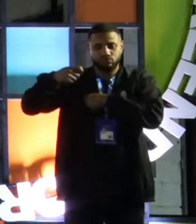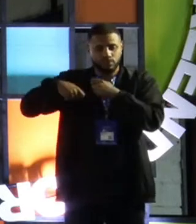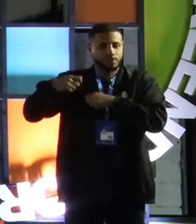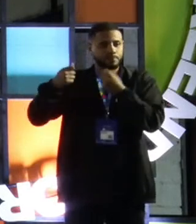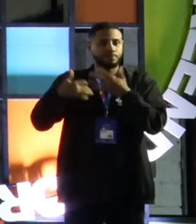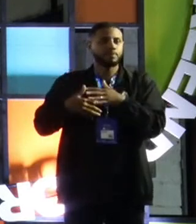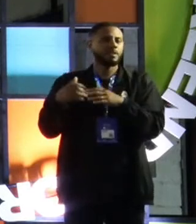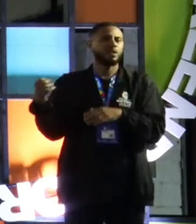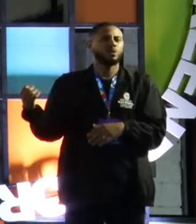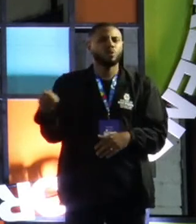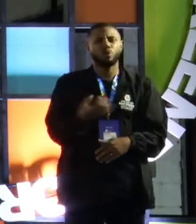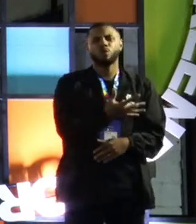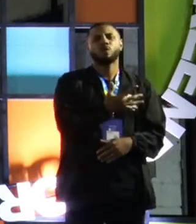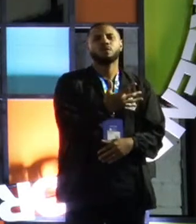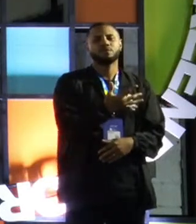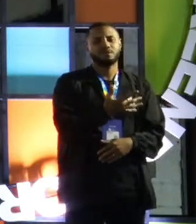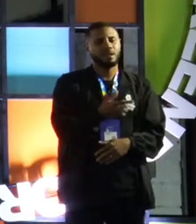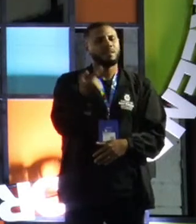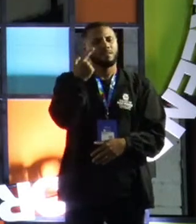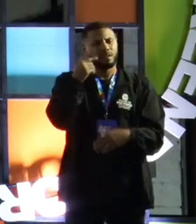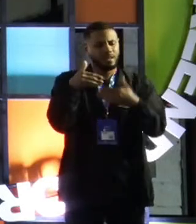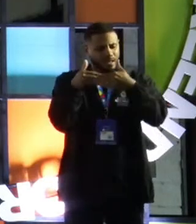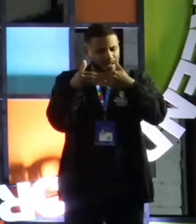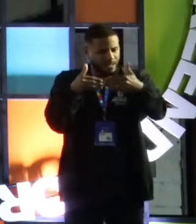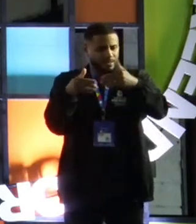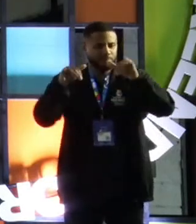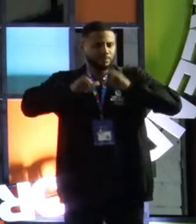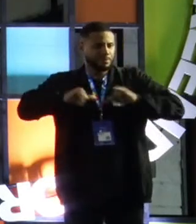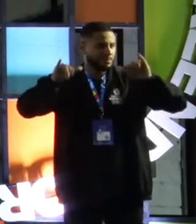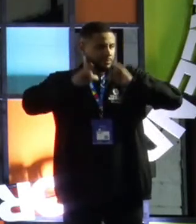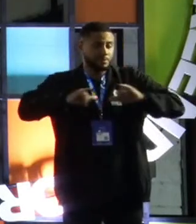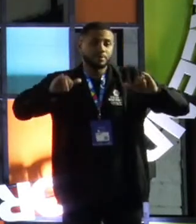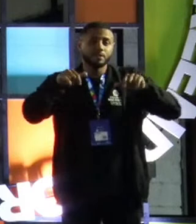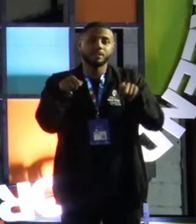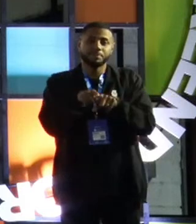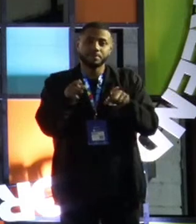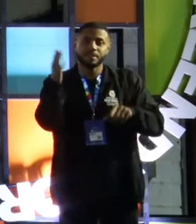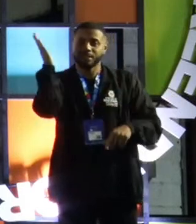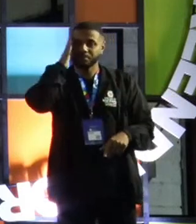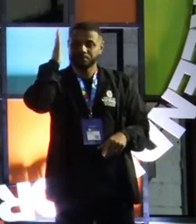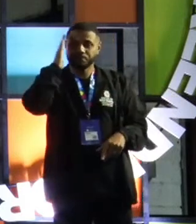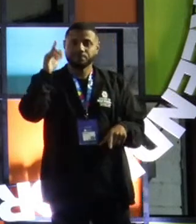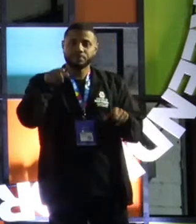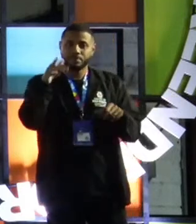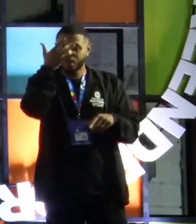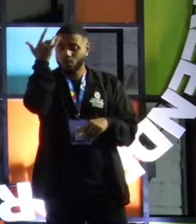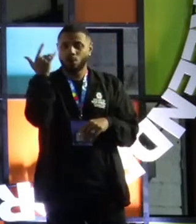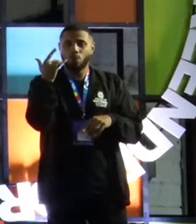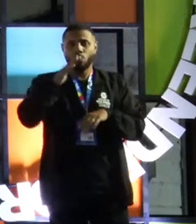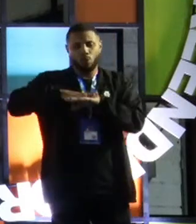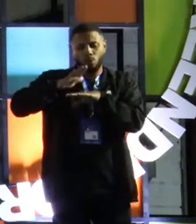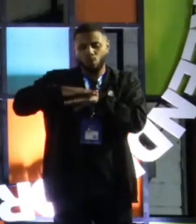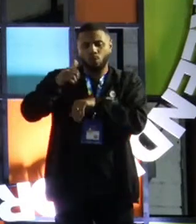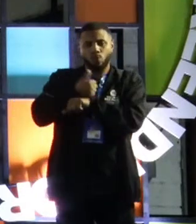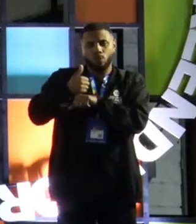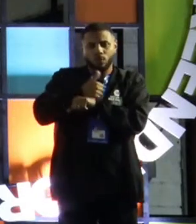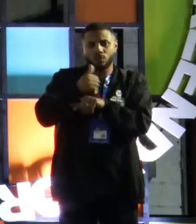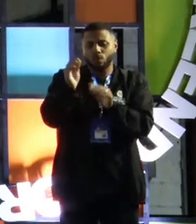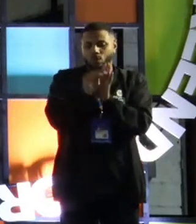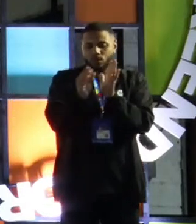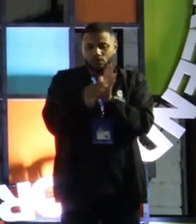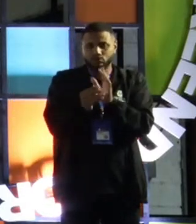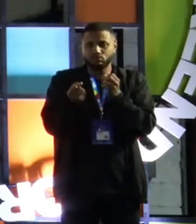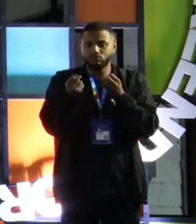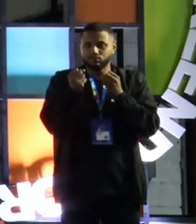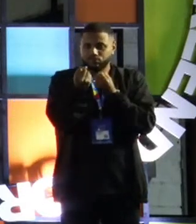ainda. Então a gente vai ouvir falar muito da Creator Economy. A gente vai ouvir falar muito de criador de conteúdo. A gente vai ouvir falar